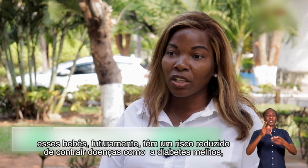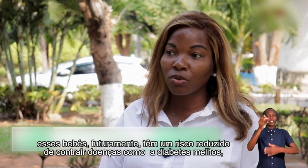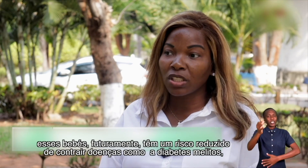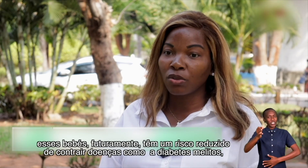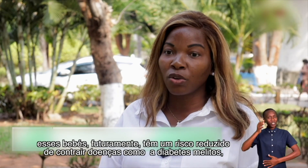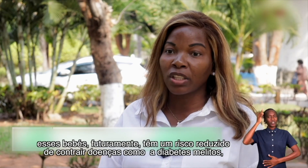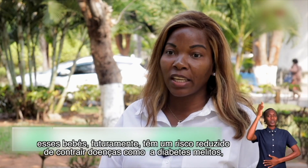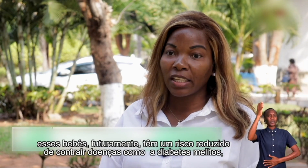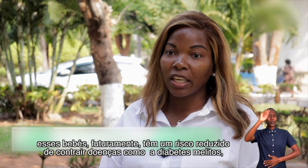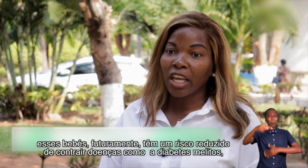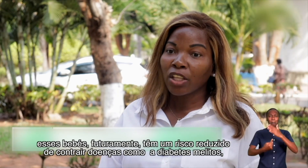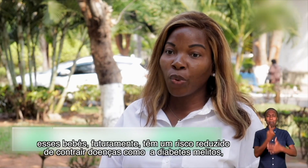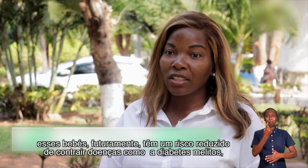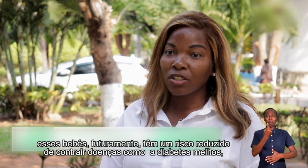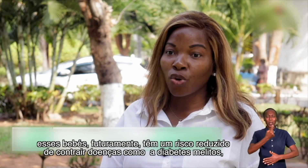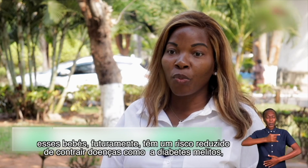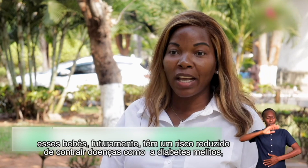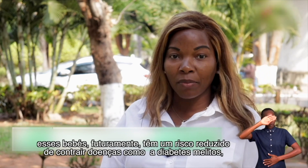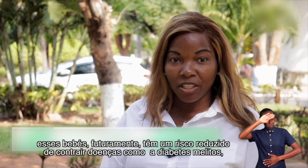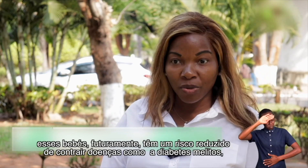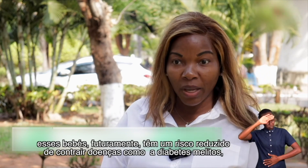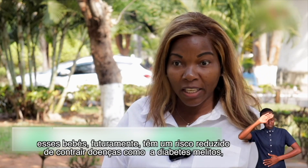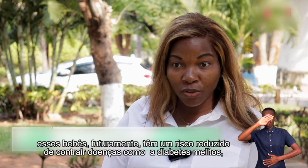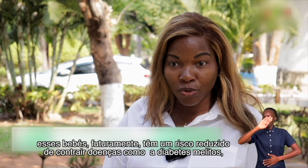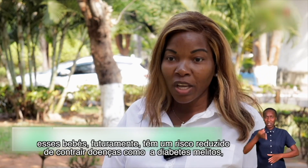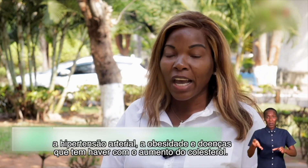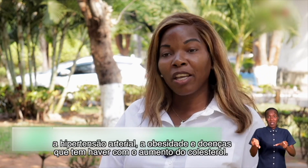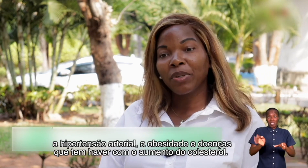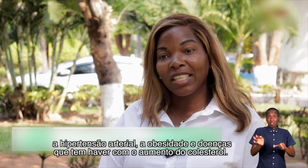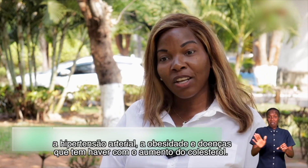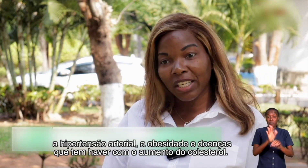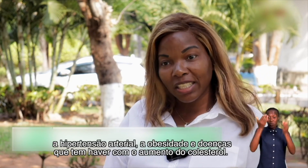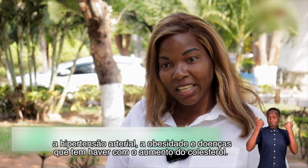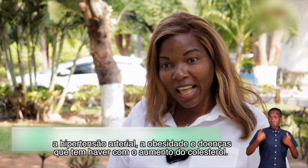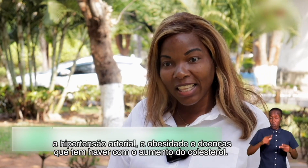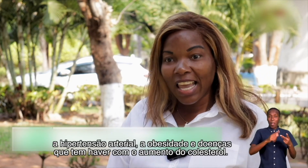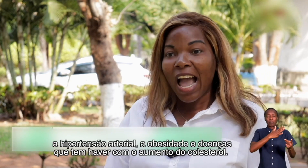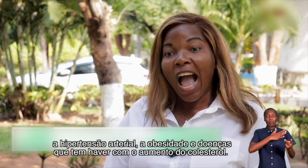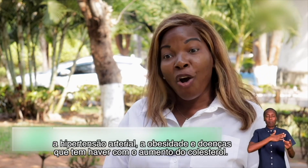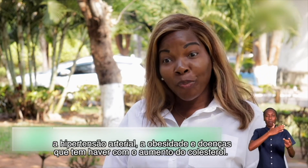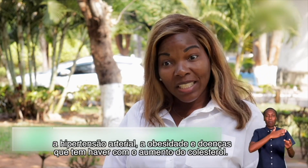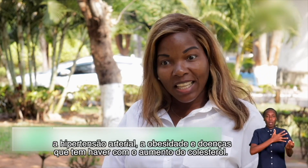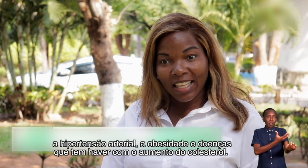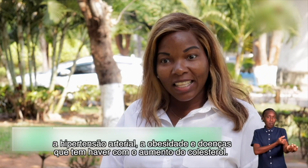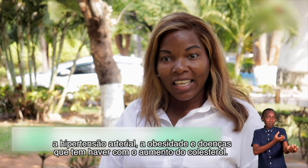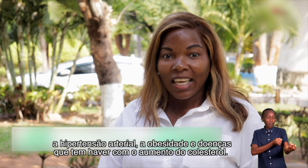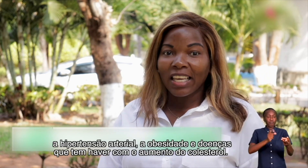reduzido de contrair doenças como a diabetes mélicos a hipertensão arterial a obesidade e